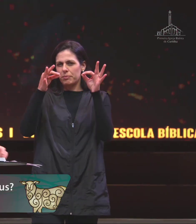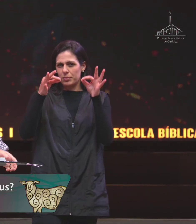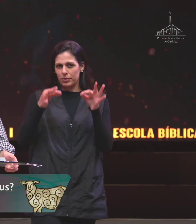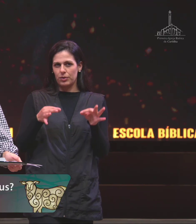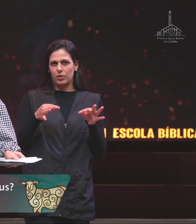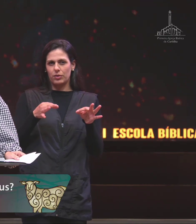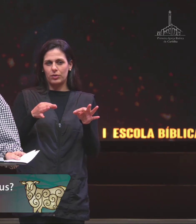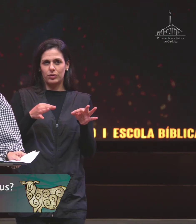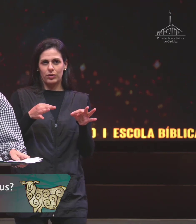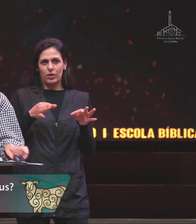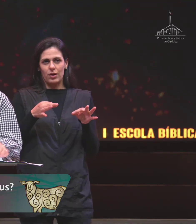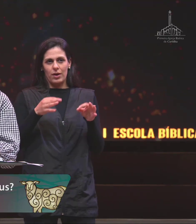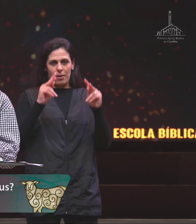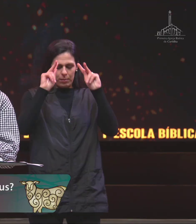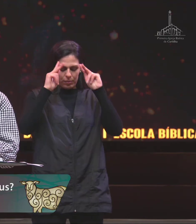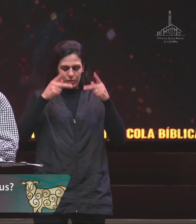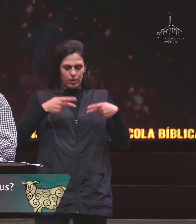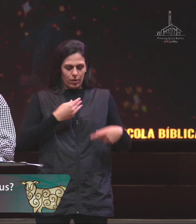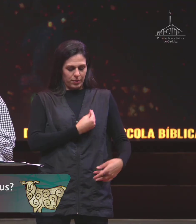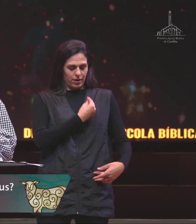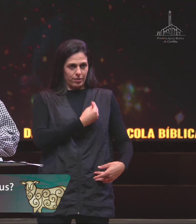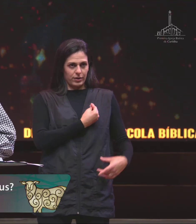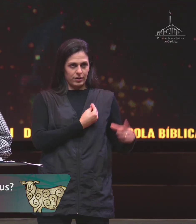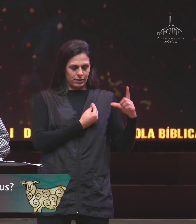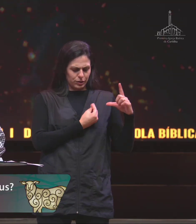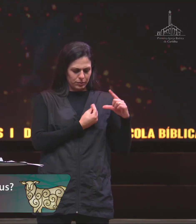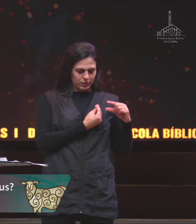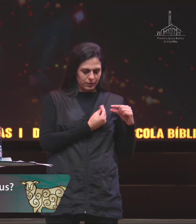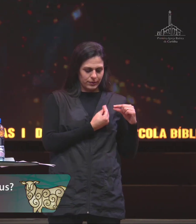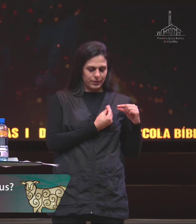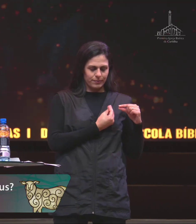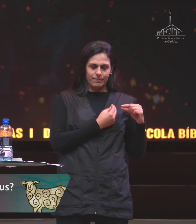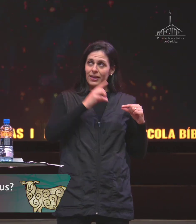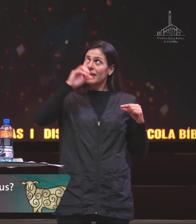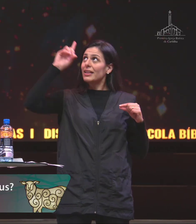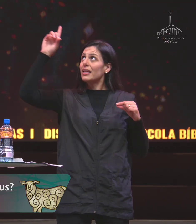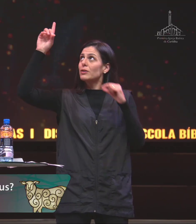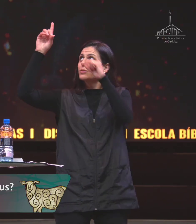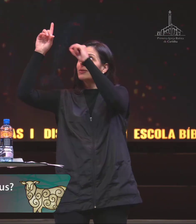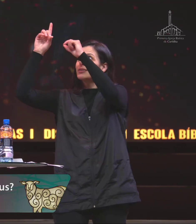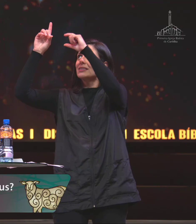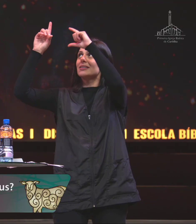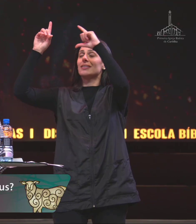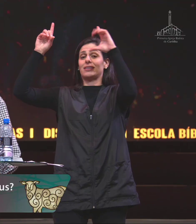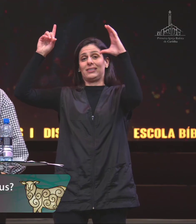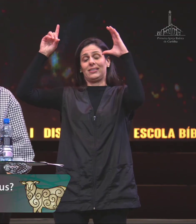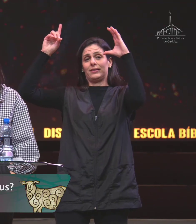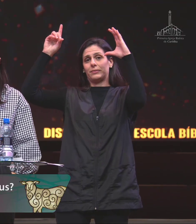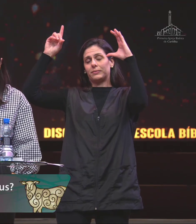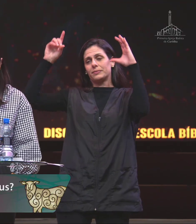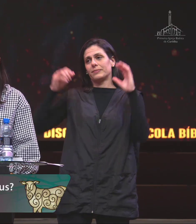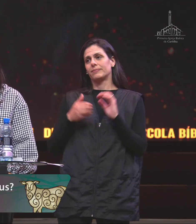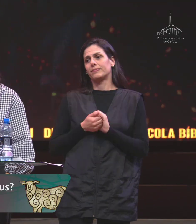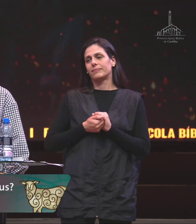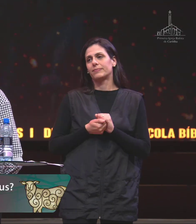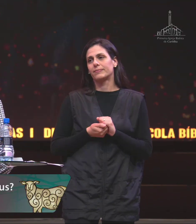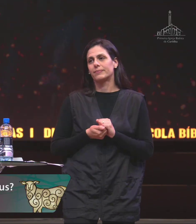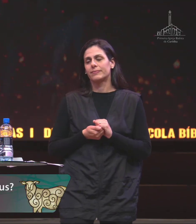você veja sob a ótica do Espírito Santo? Será que existe alguma coisa nesse momento que o Espírito Santo está falando com você?